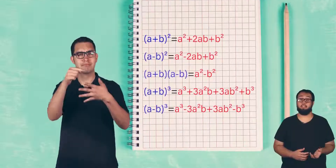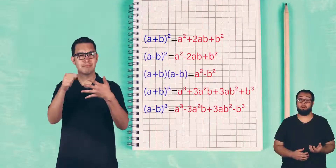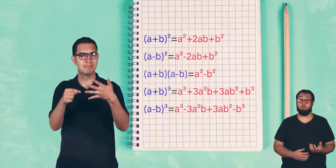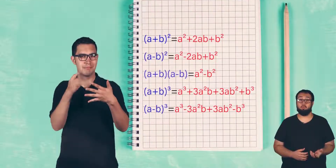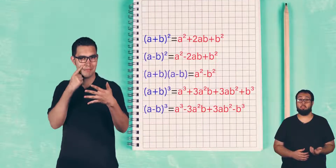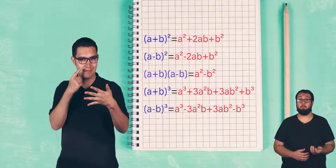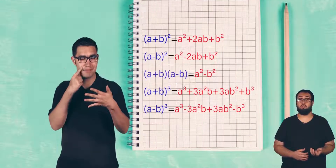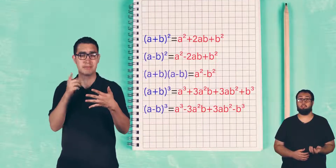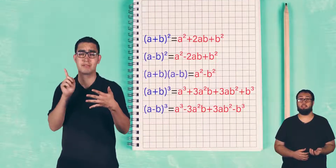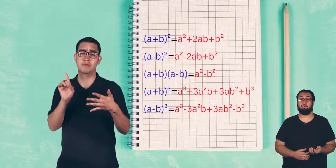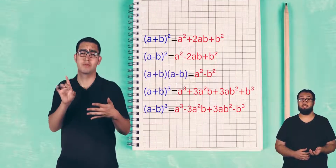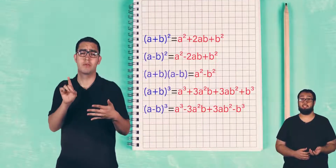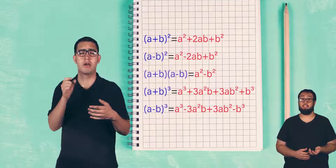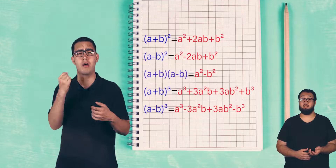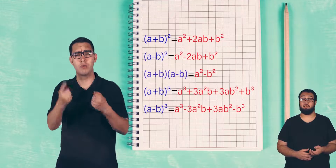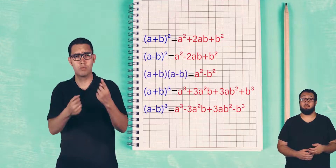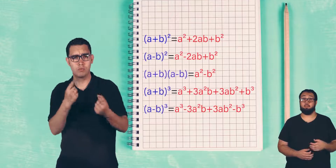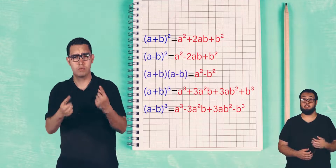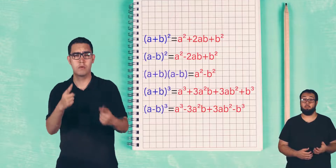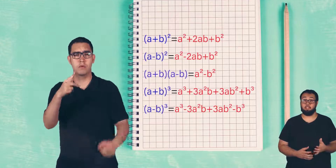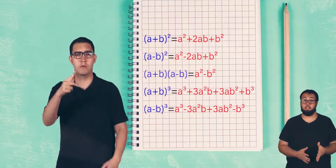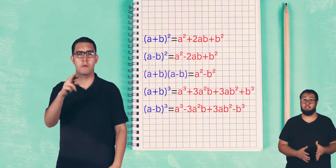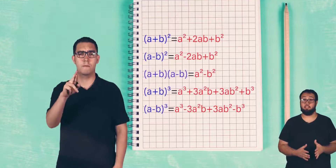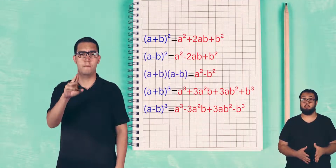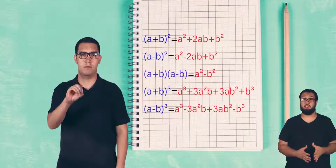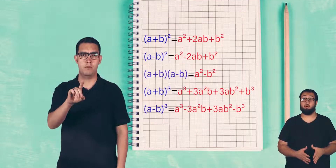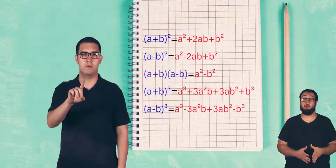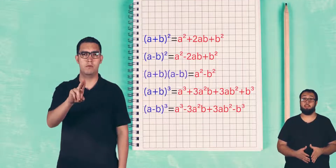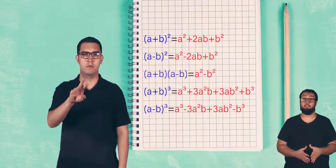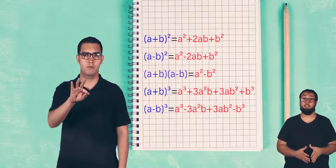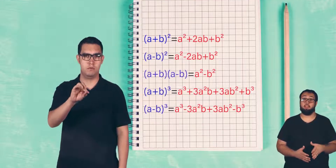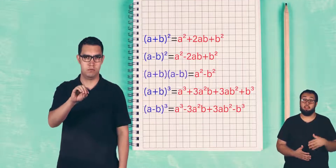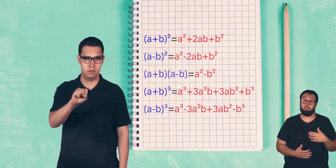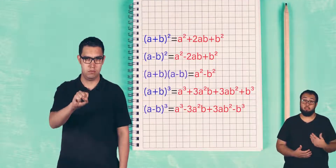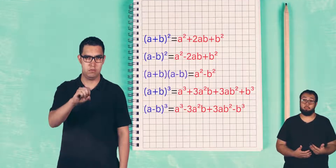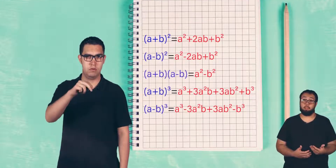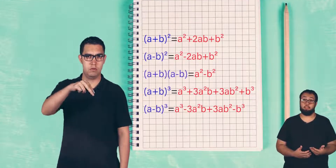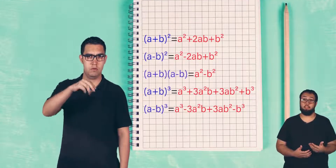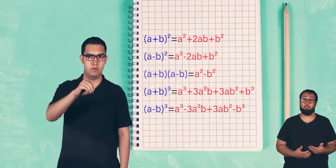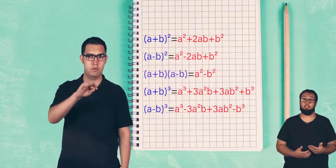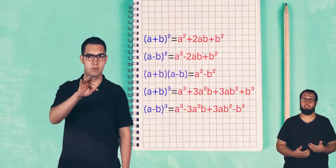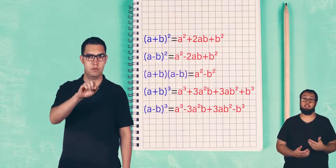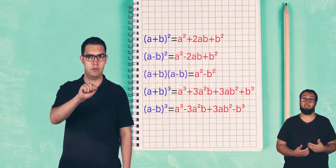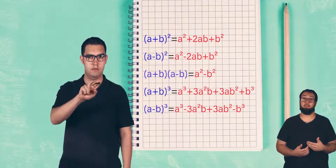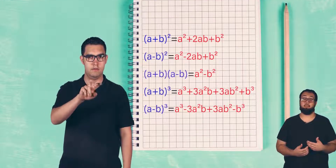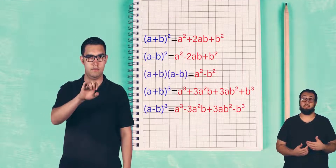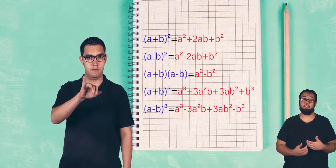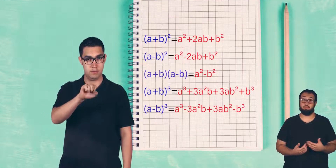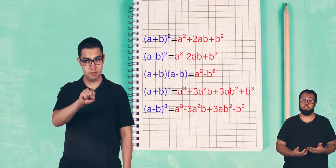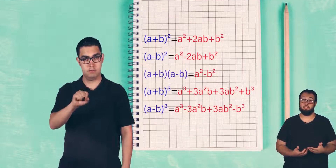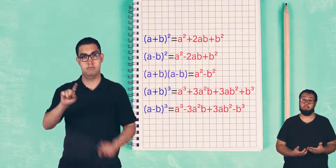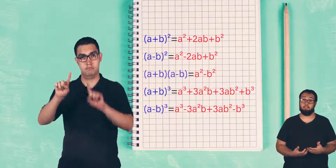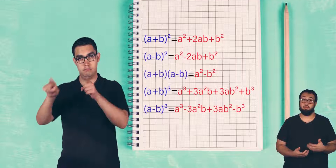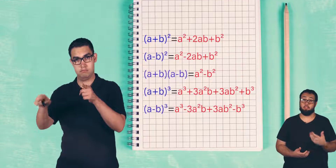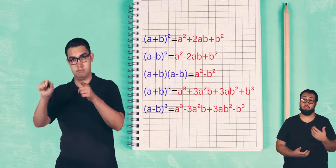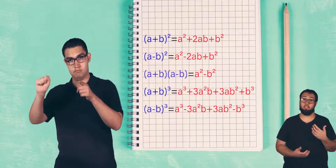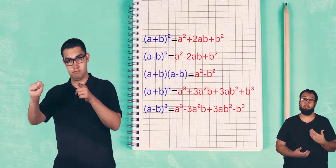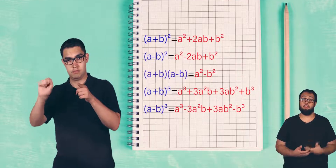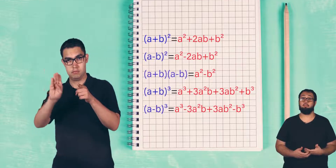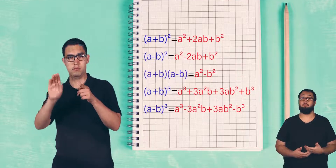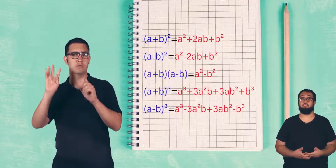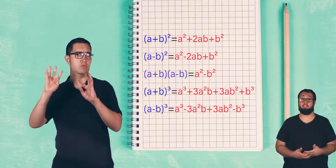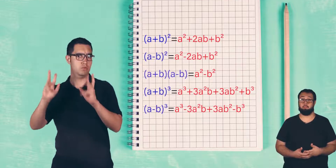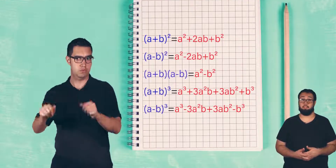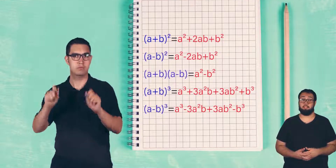Esses são apenas alguns dos produtos notáveis existentes, mas com certeza os mais recorrentes. E todos podem ser obtidos através da propriedade distributiva,